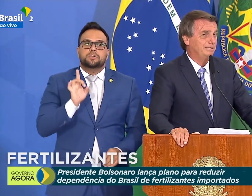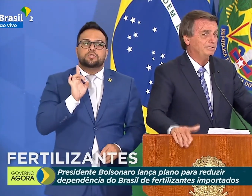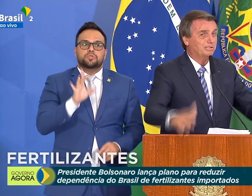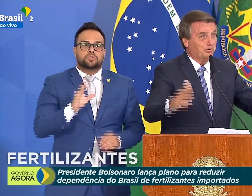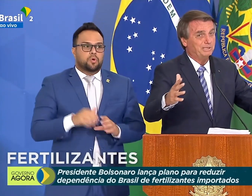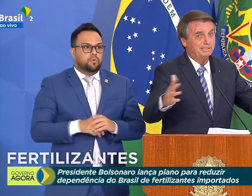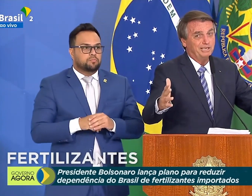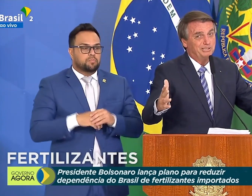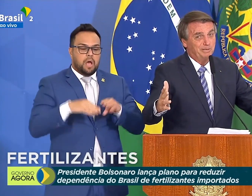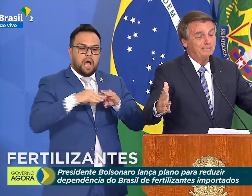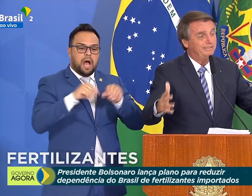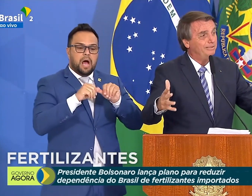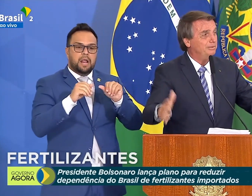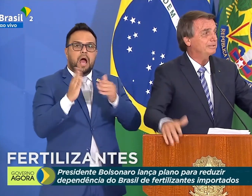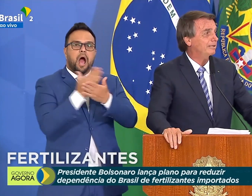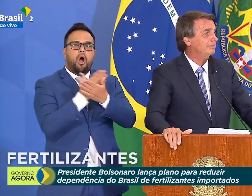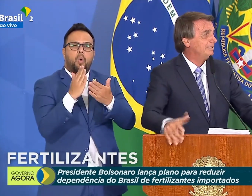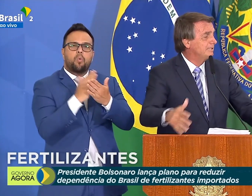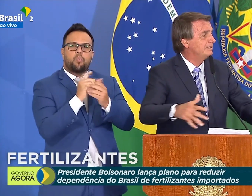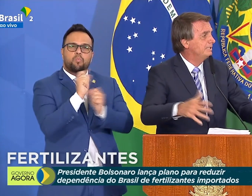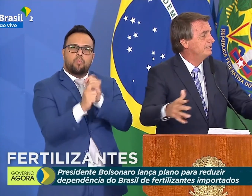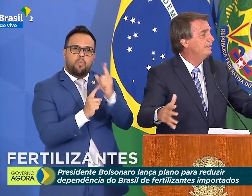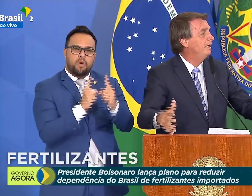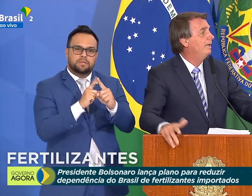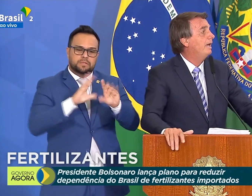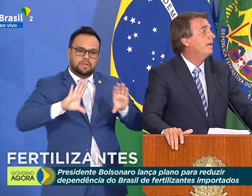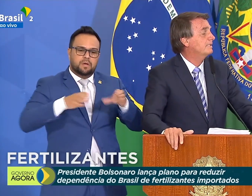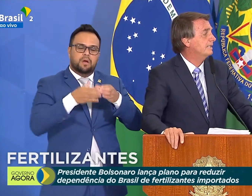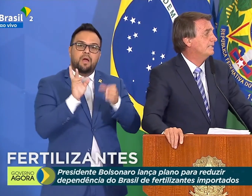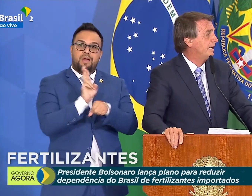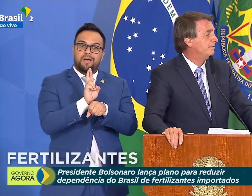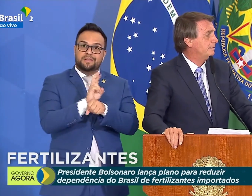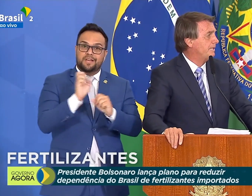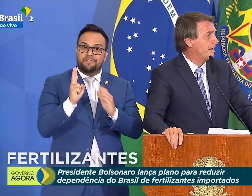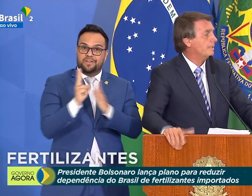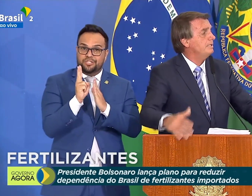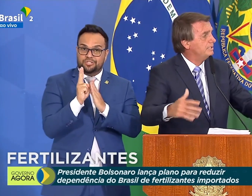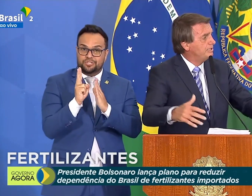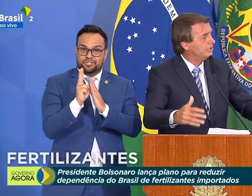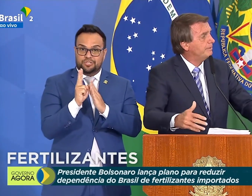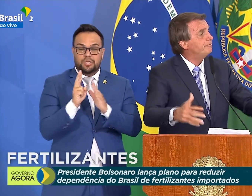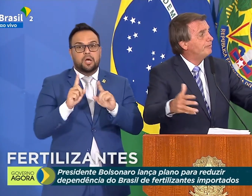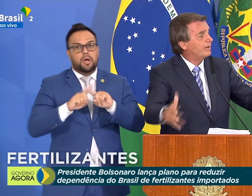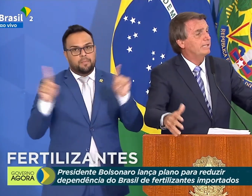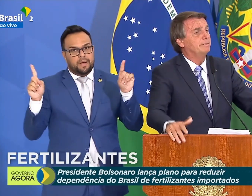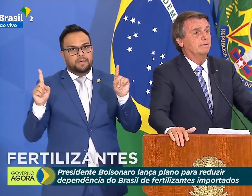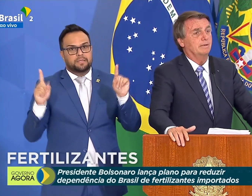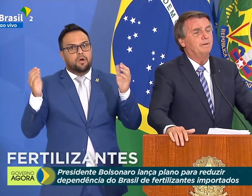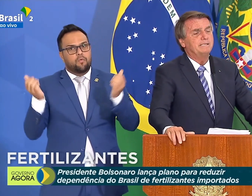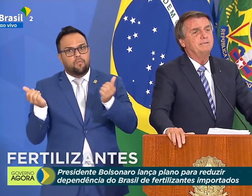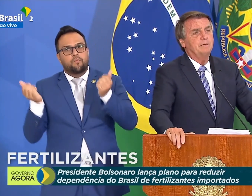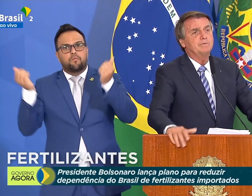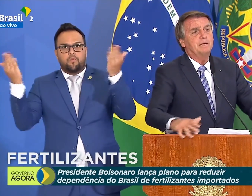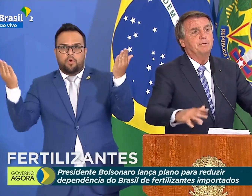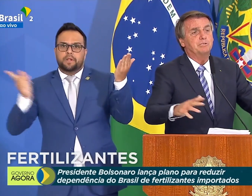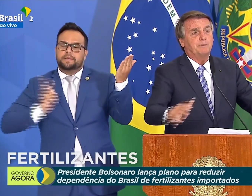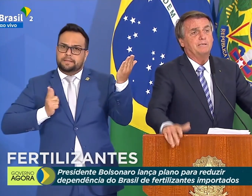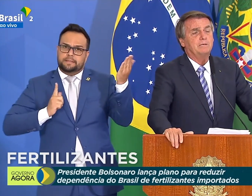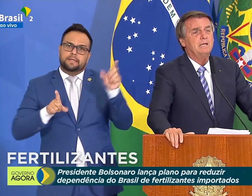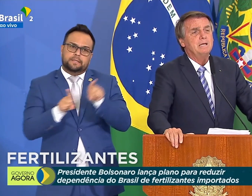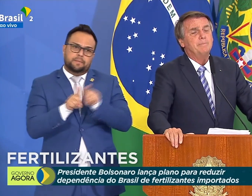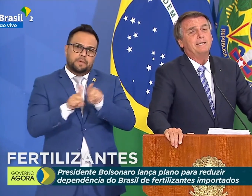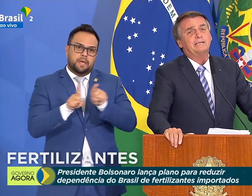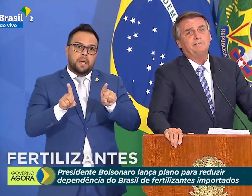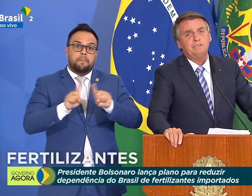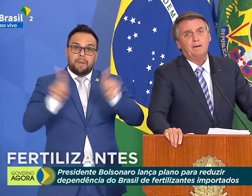reservas indígenas, coincidentemente, né, ou não, que existem essas reservas minerais. Existe também fora da mesa, mas devemos abrir